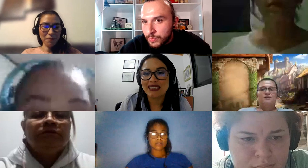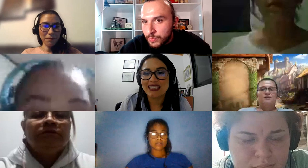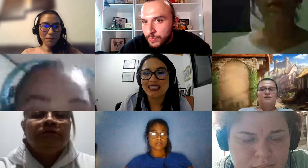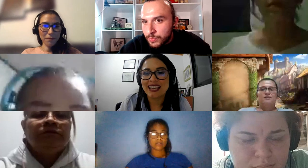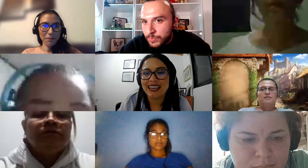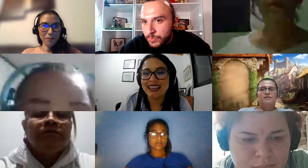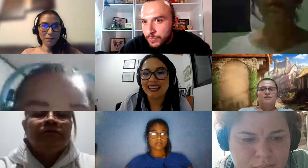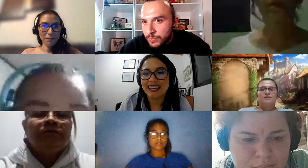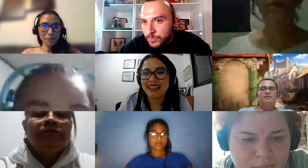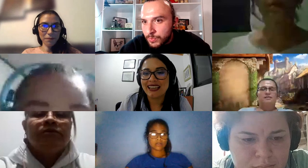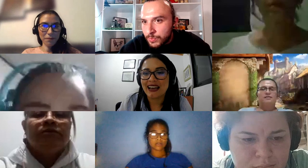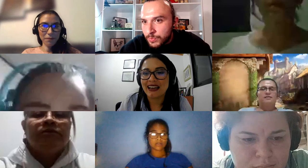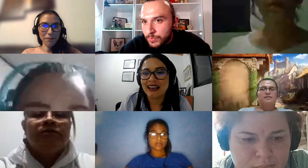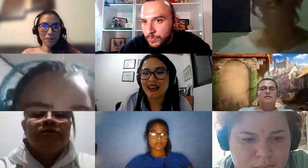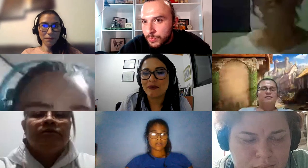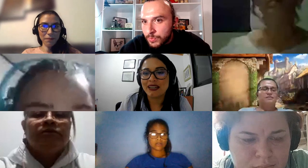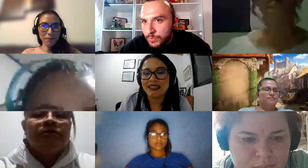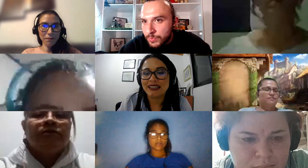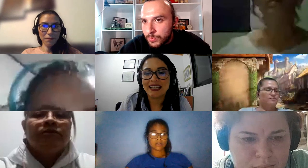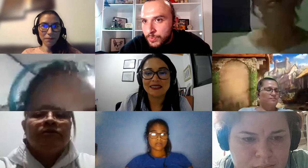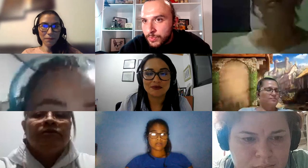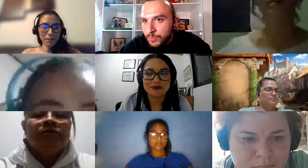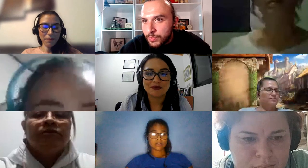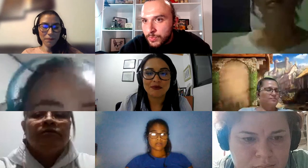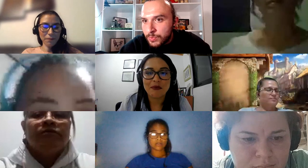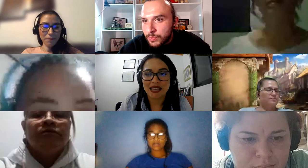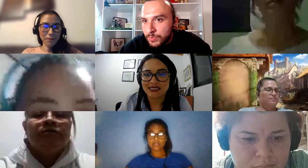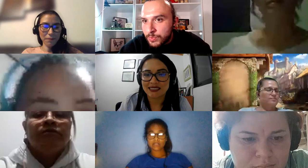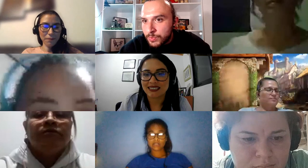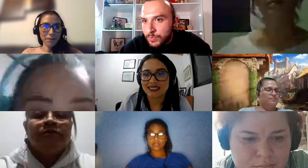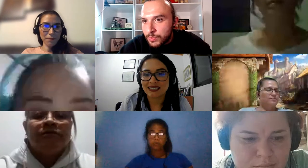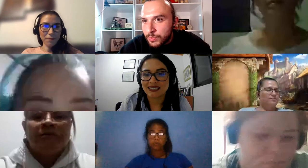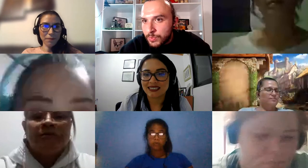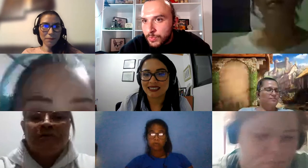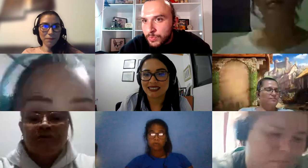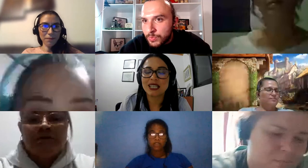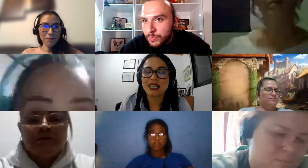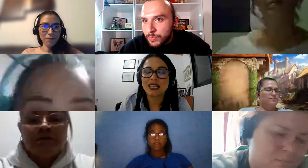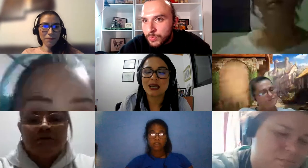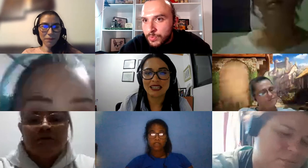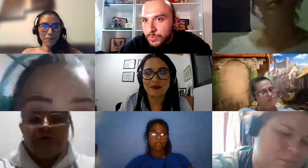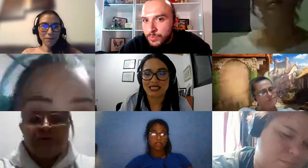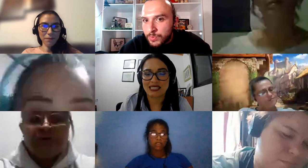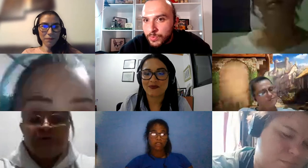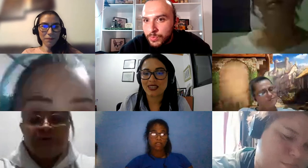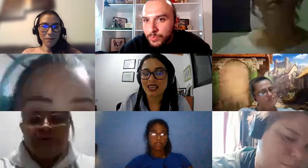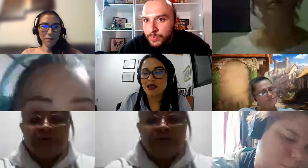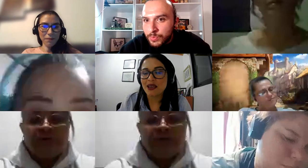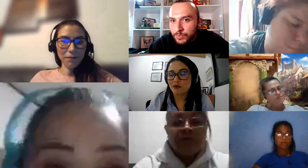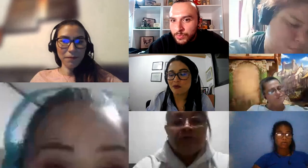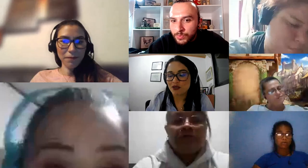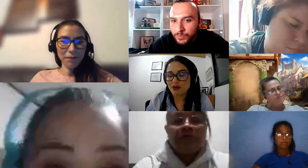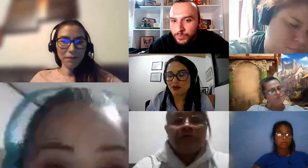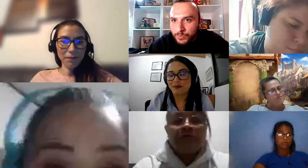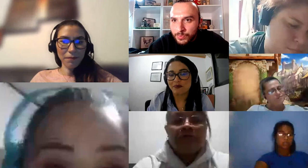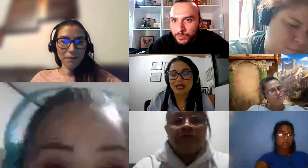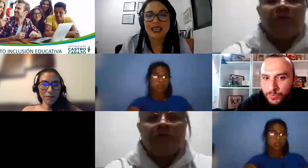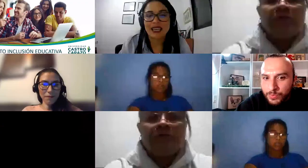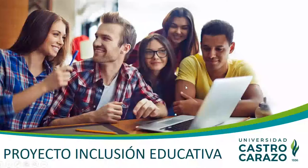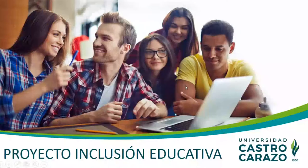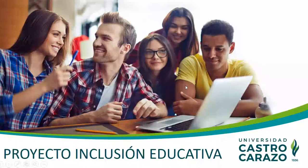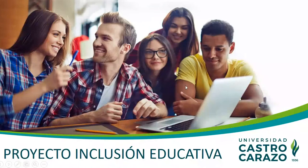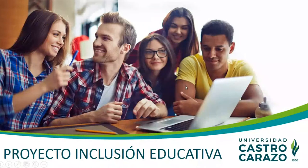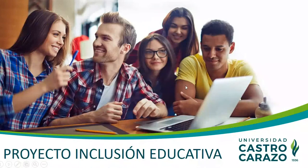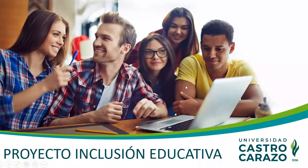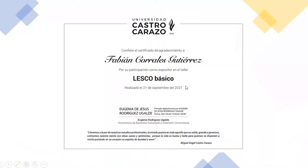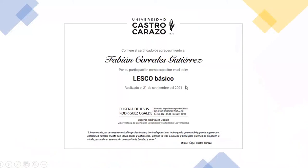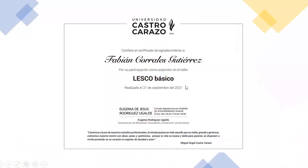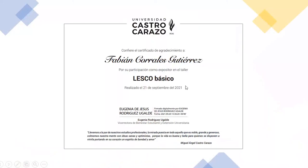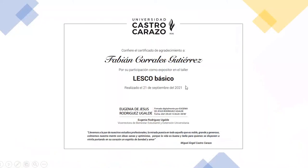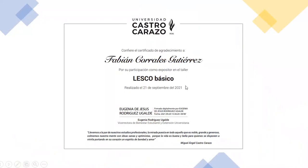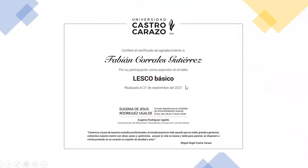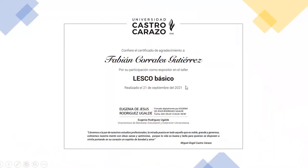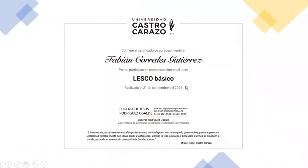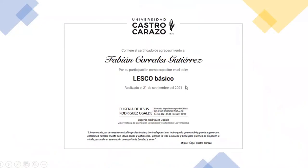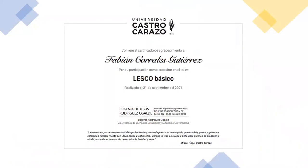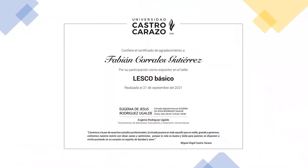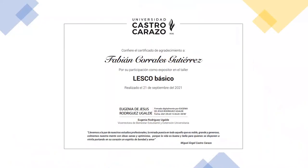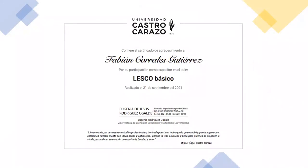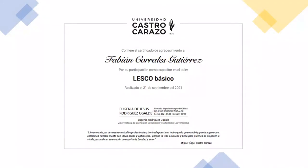permite aprender más, elegir y aprender más. Muy bien, para continuar quisiéramos